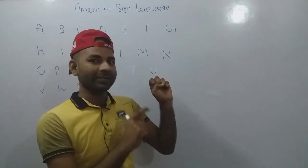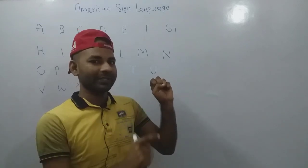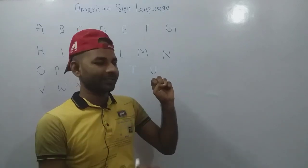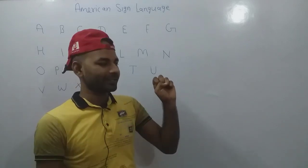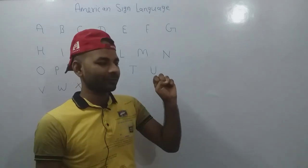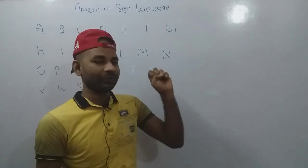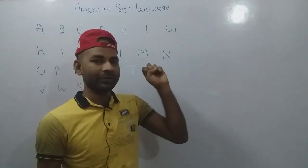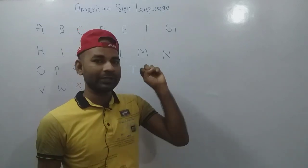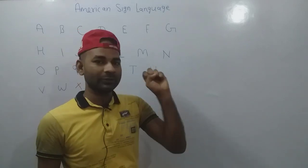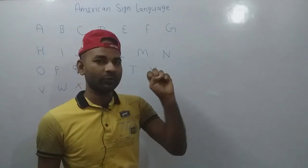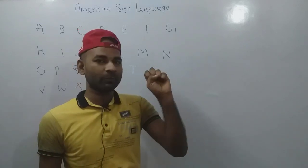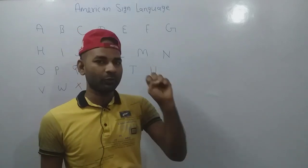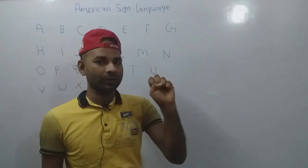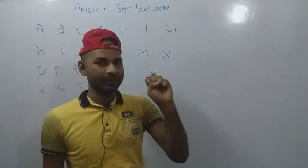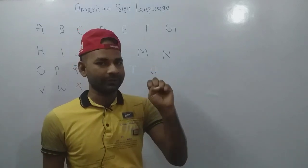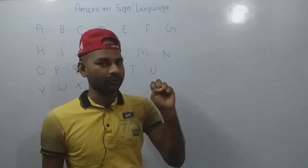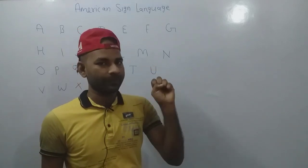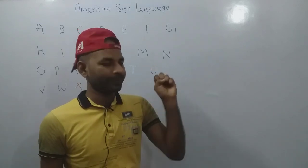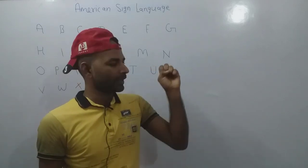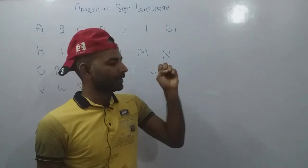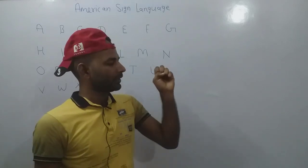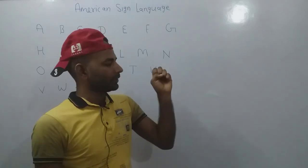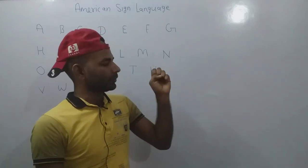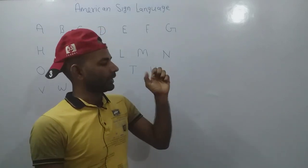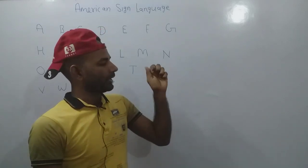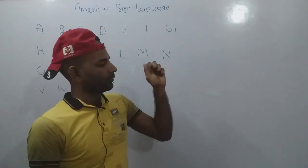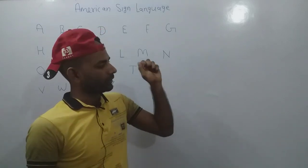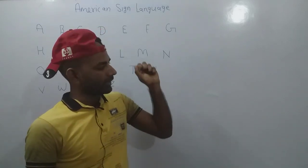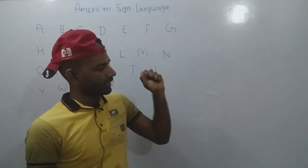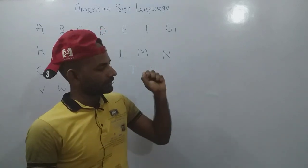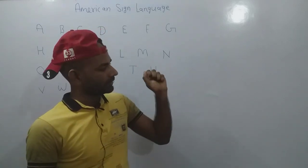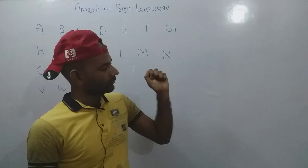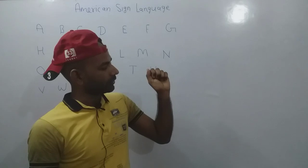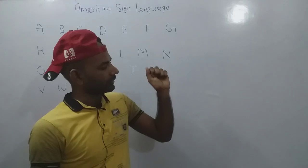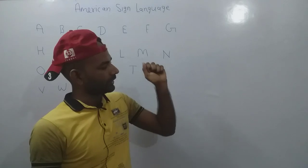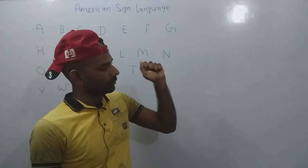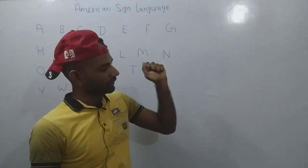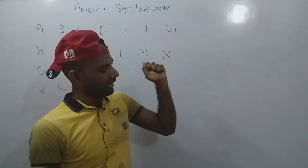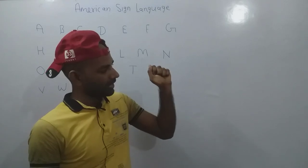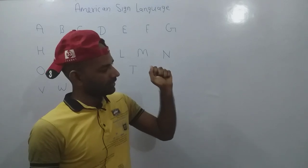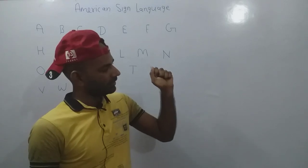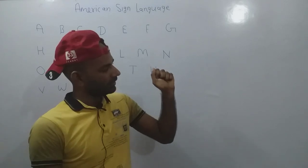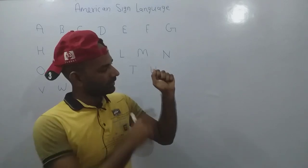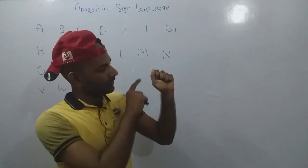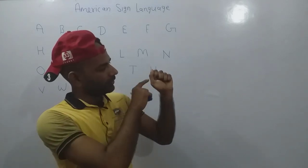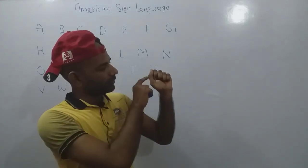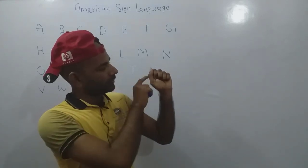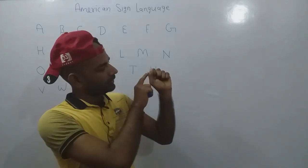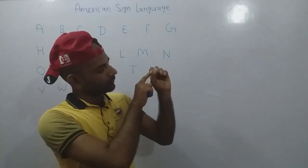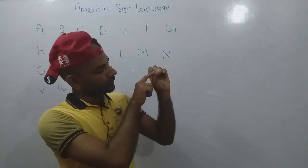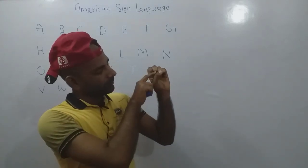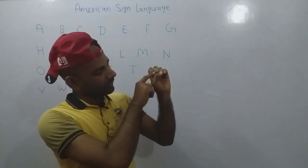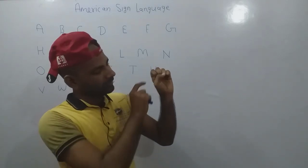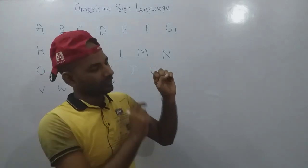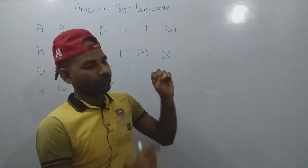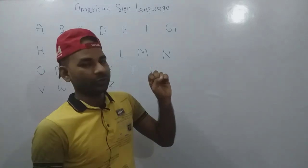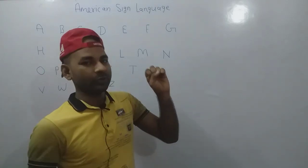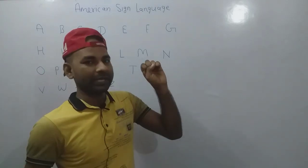करिएगा इसका, किसी को बोल रहा हूँ वैसे तो ए होता है एस, सॉरी ए होता है ए, और इसको यहाँ पे कर देंगे तो ये हो जाएगा